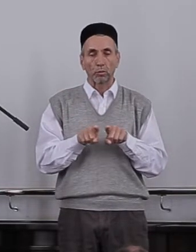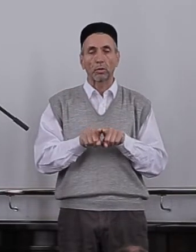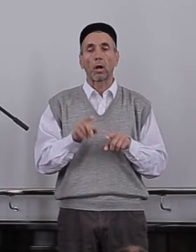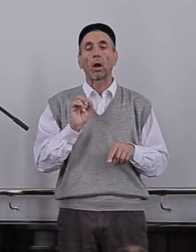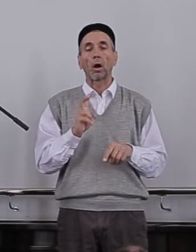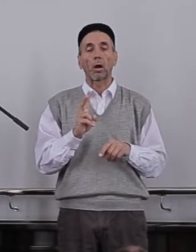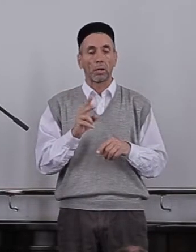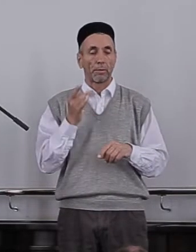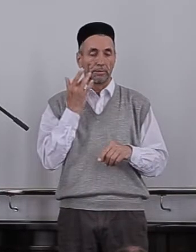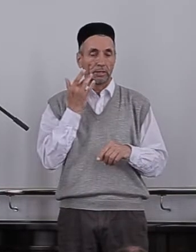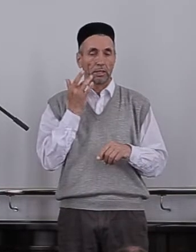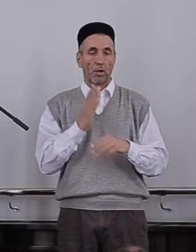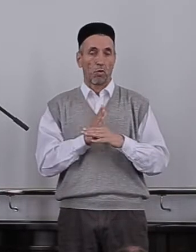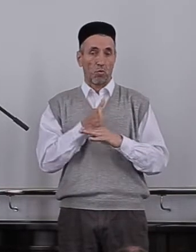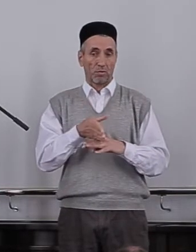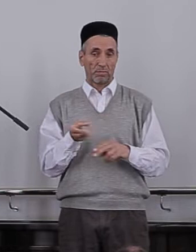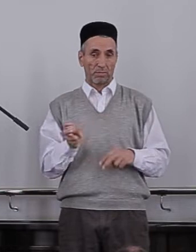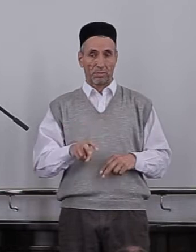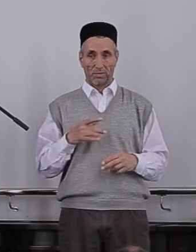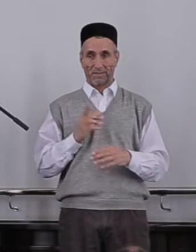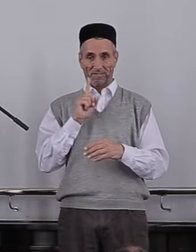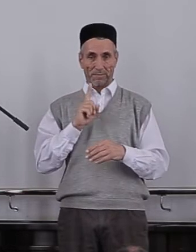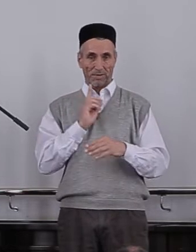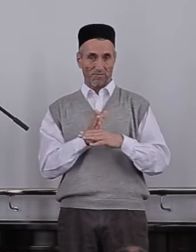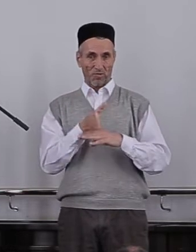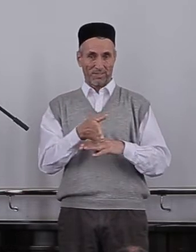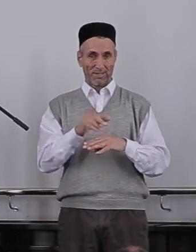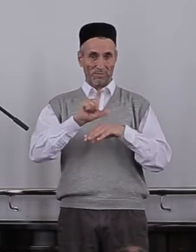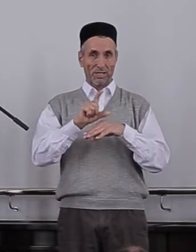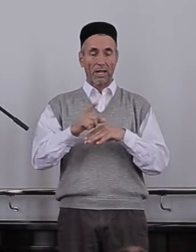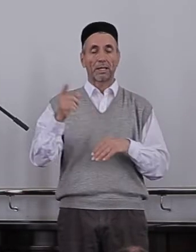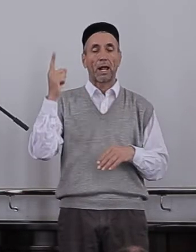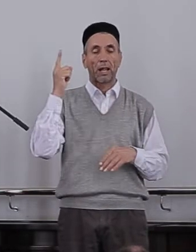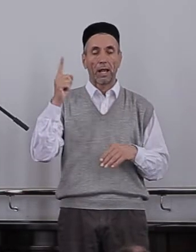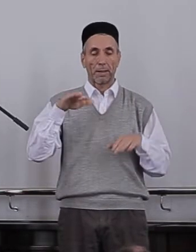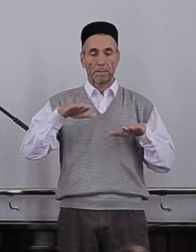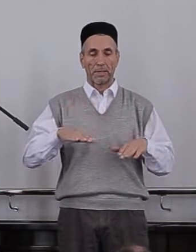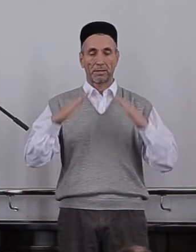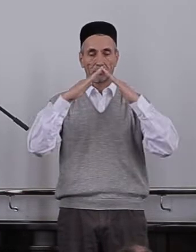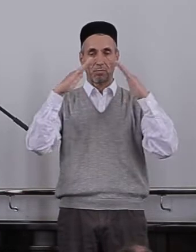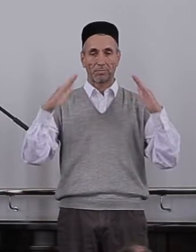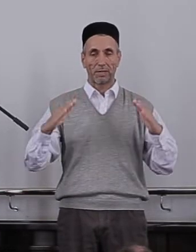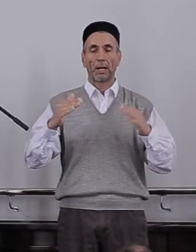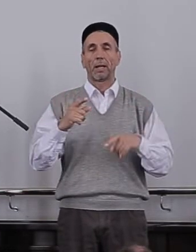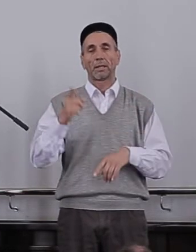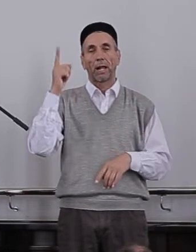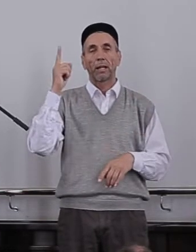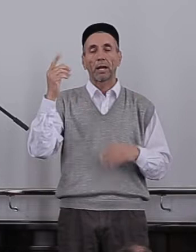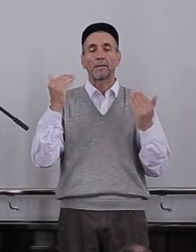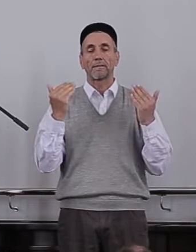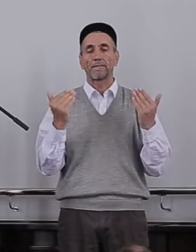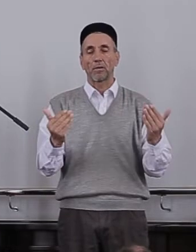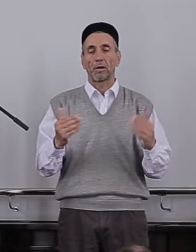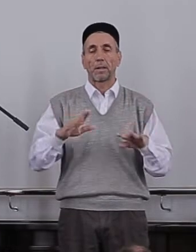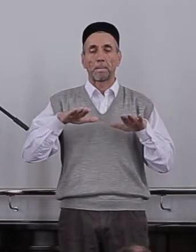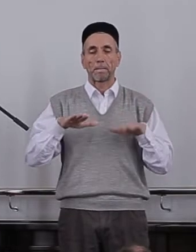kim de kumakla kileriz? Biz bitmada kumak var. Meşit o Allah-u Teala'nın yırtı. Allah-u Teala'nın